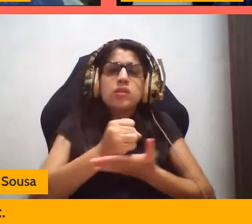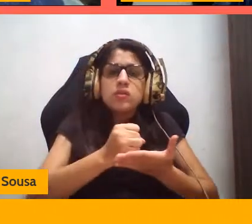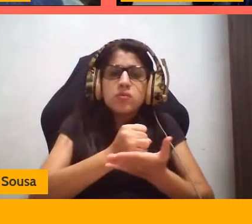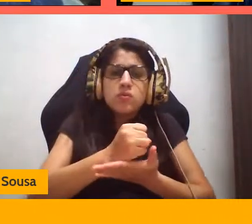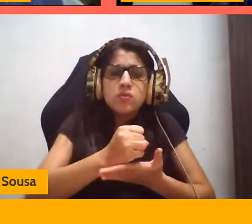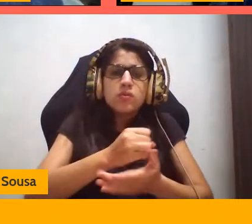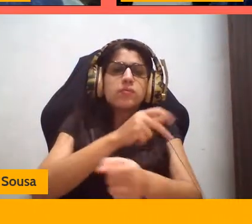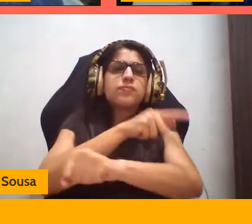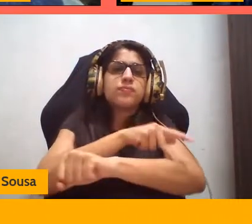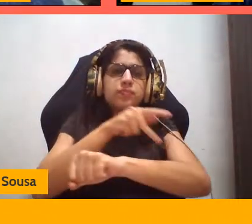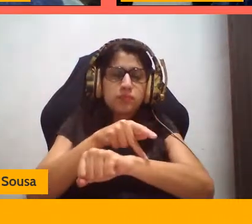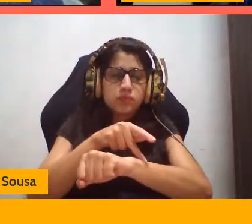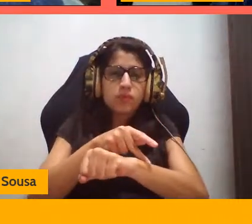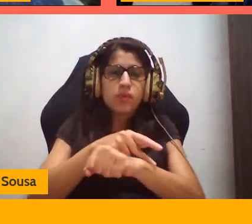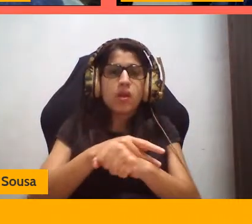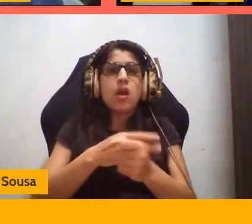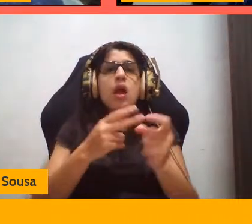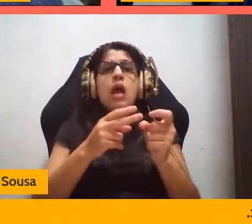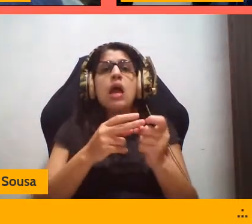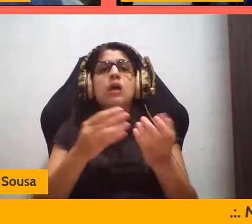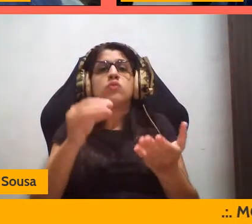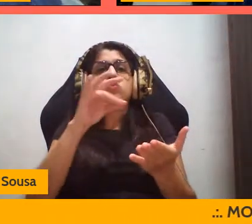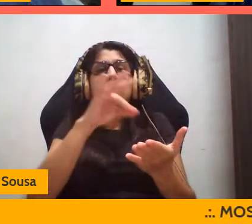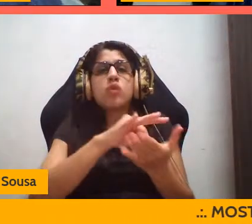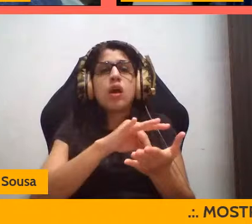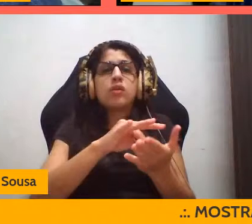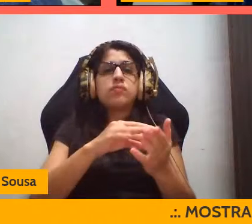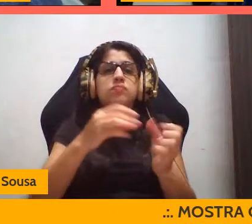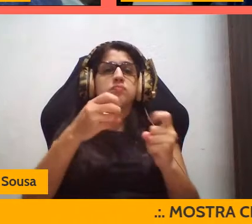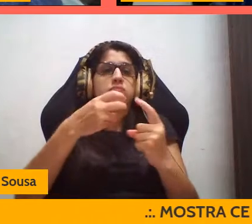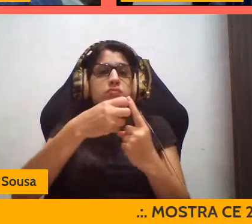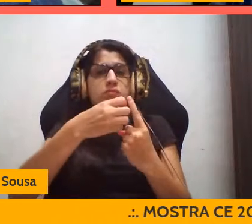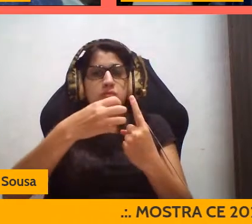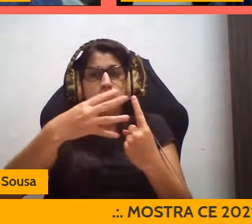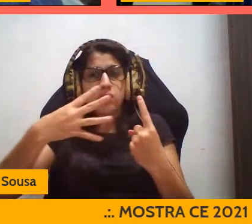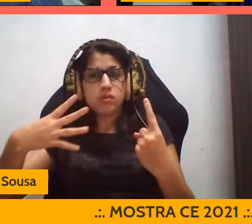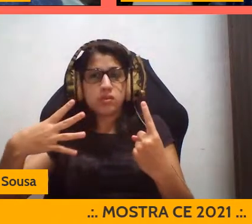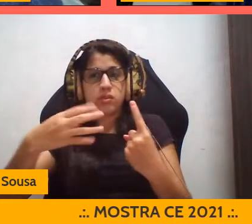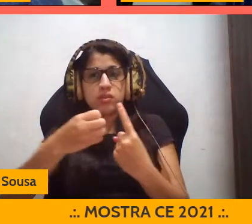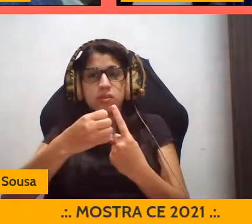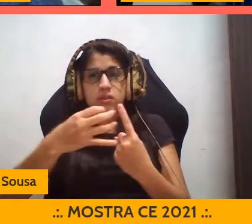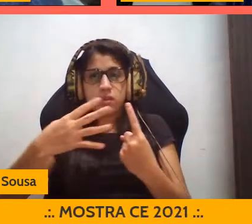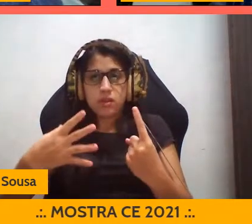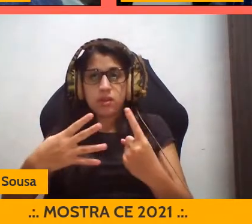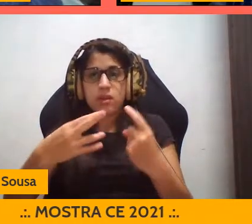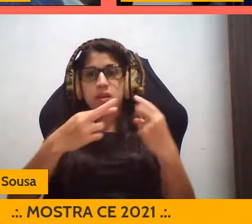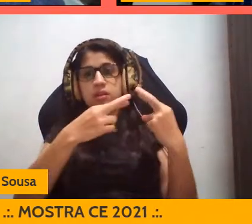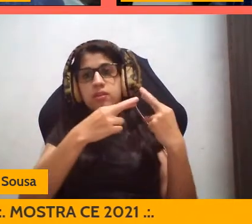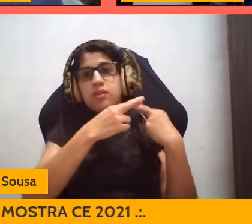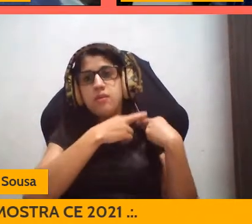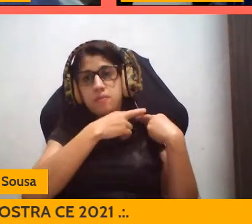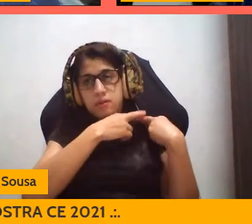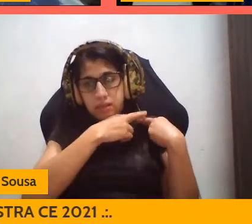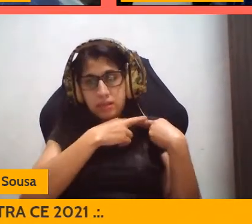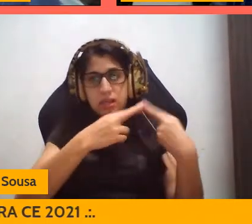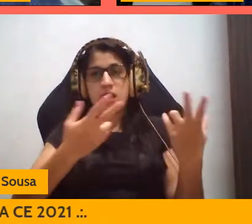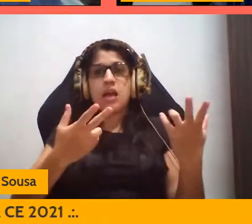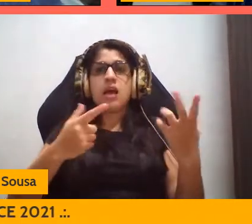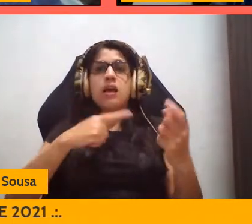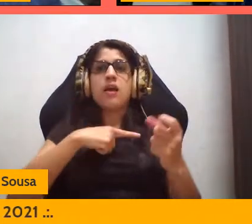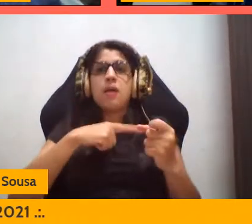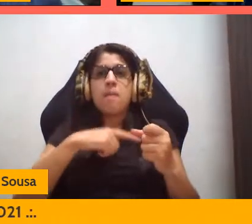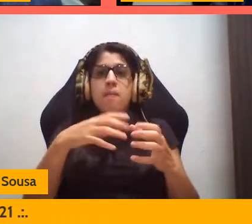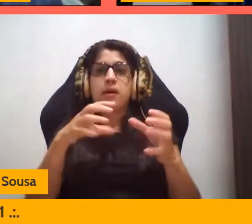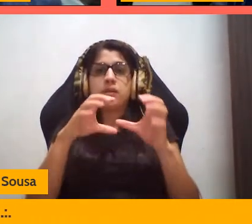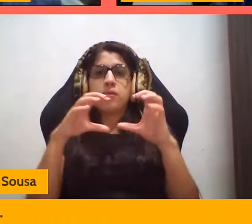extensão, né, ter um compromisso com as pessoas das camadas populares, ou se